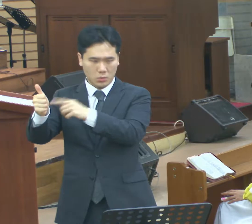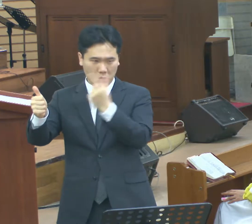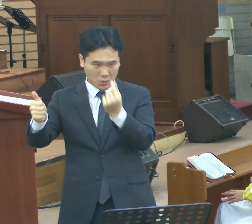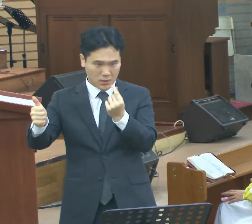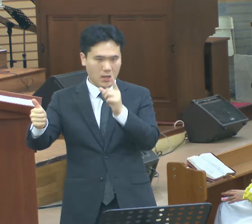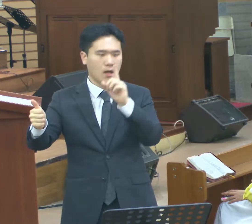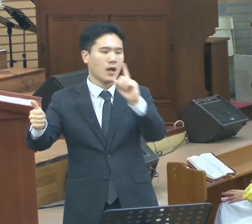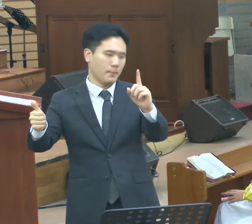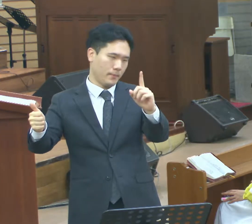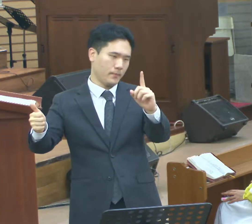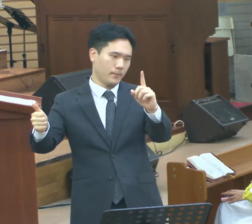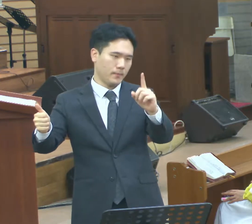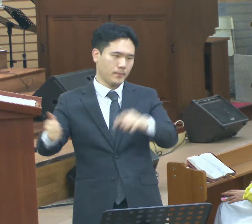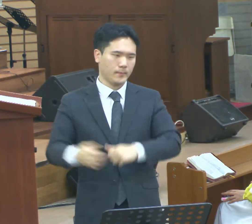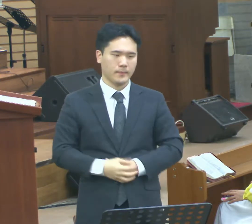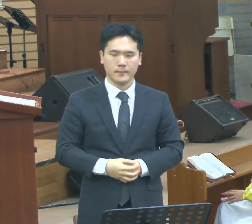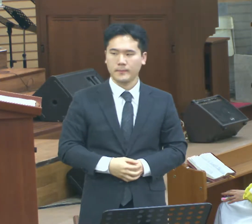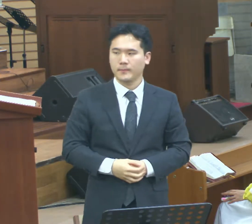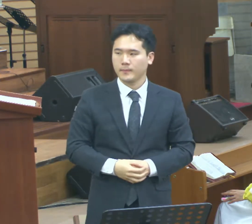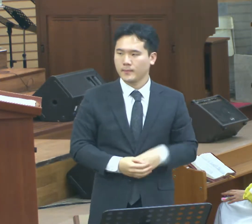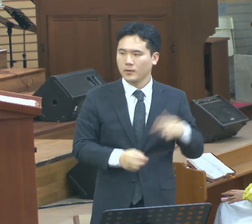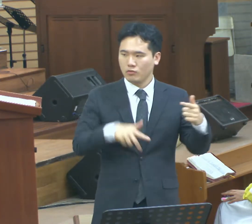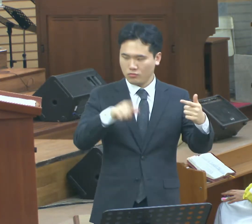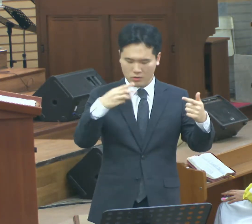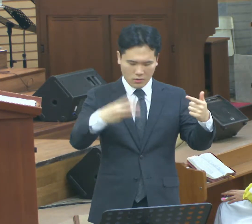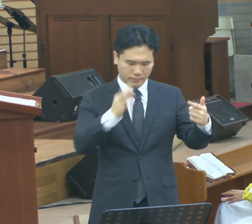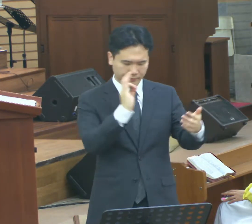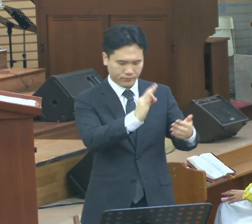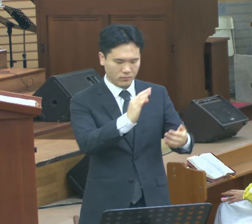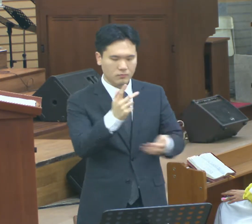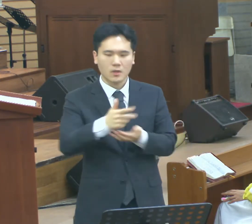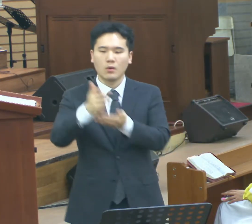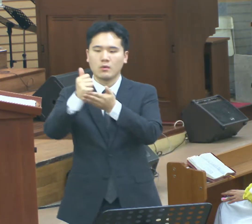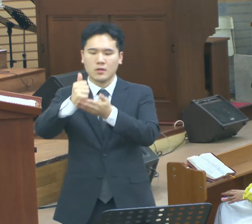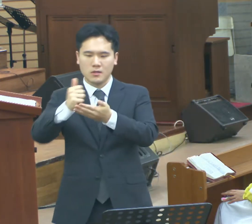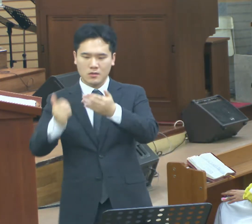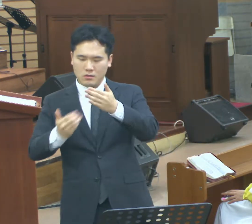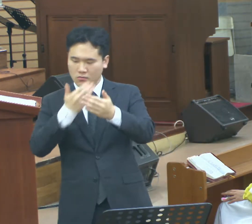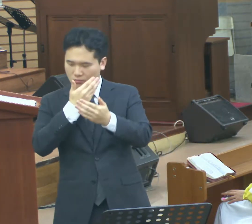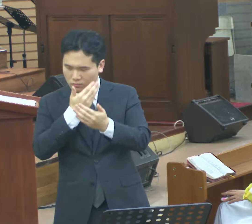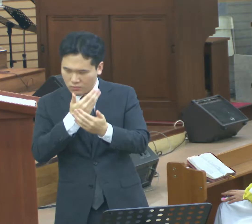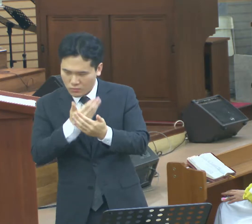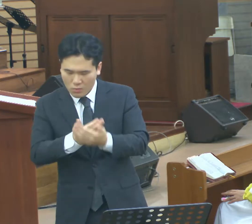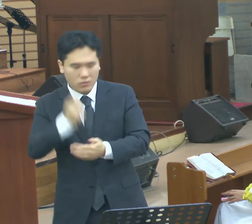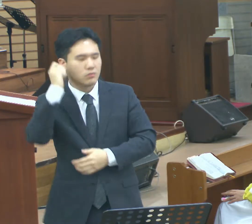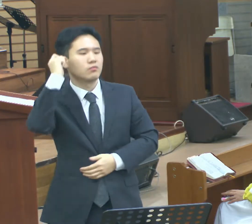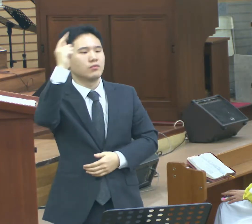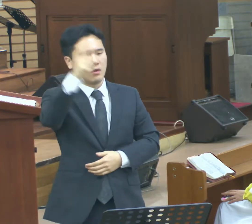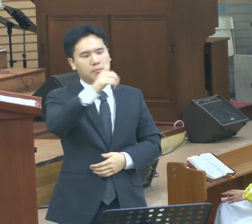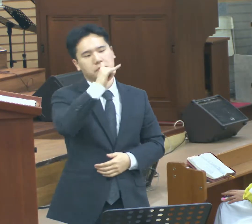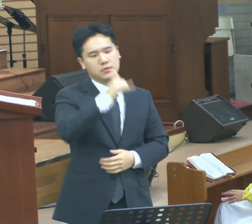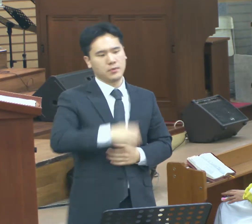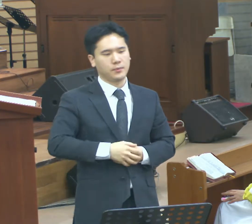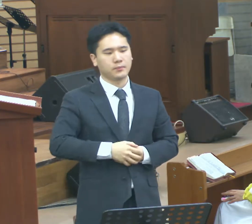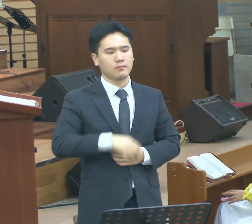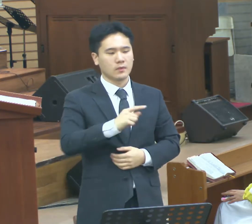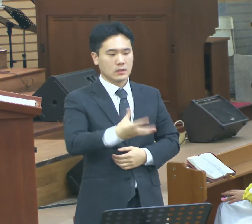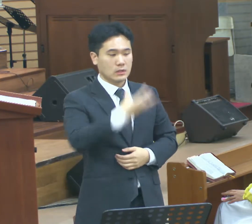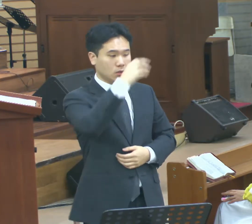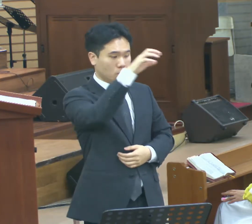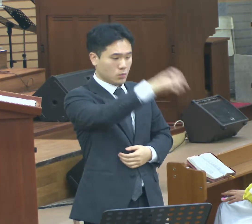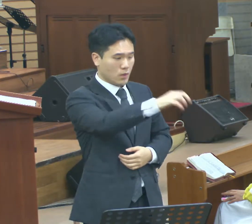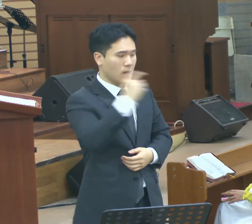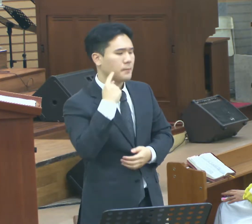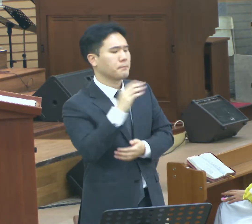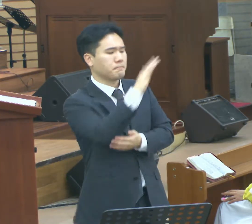6절 여호와께는 존귀와 위엄이 있다 그랬어요. 그 성소에 능력과 아름다움이 있다고